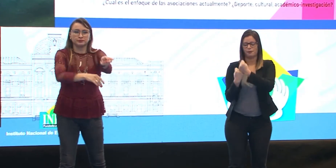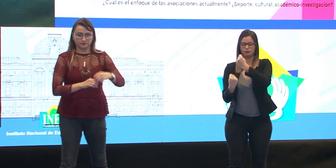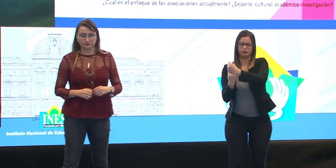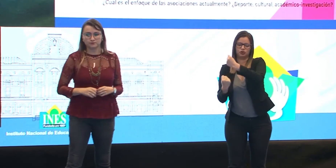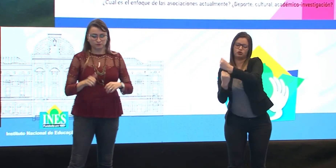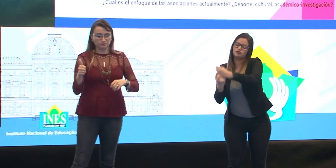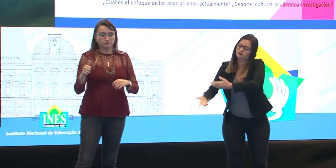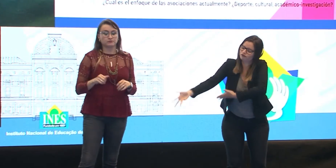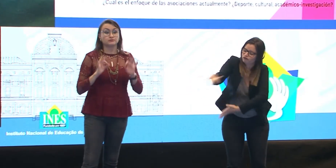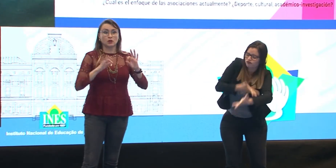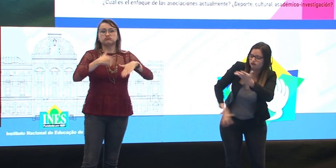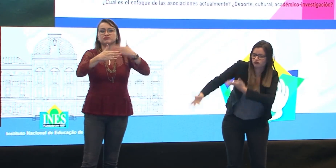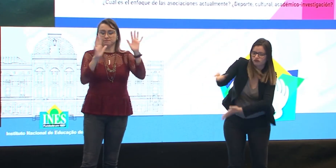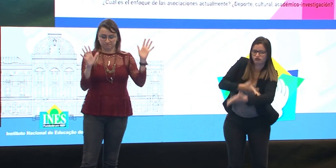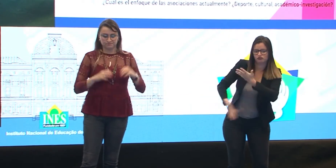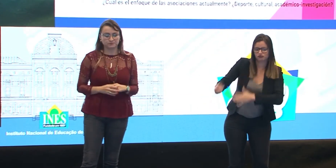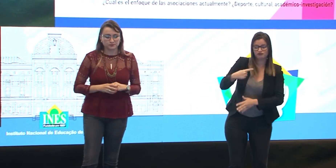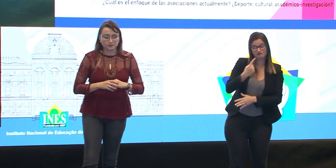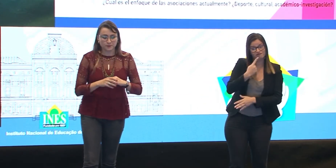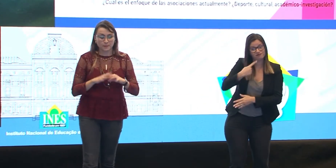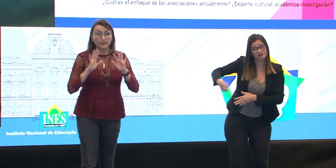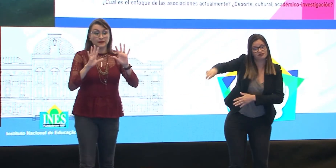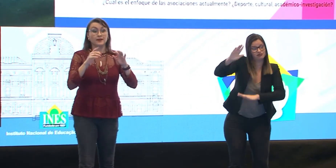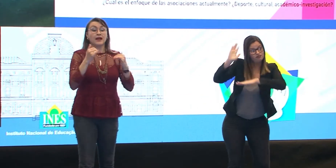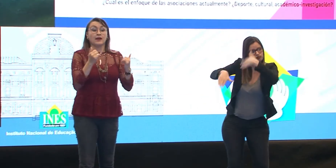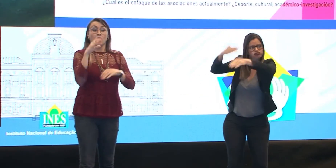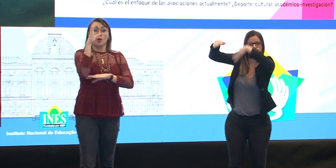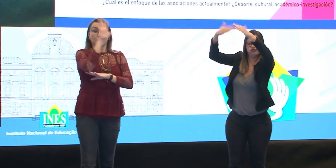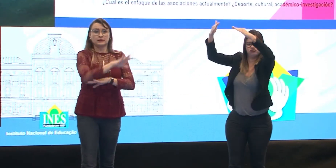dar esse suporte para que esse aluno possa desenvolver também.